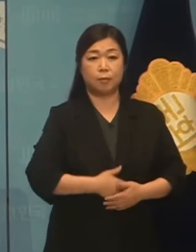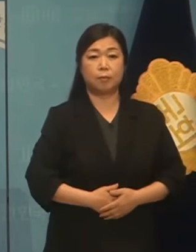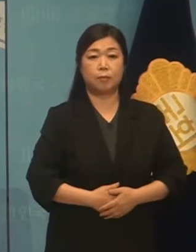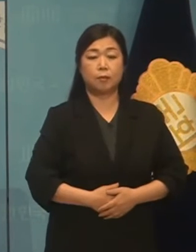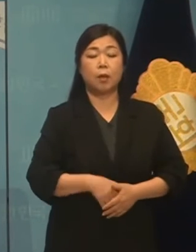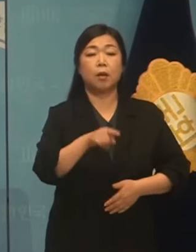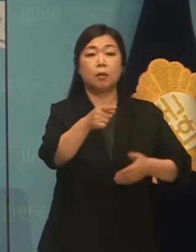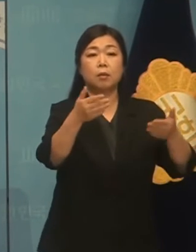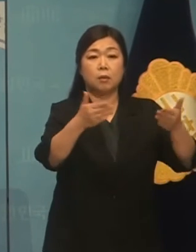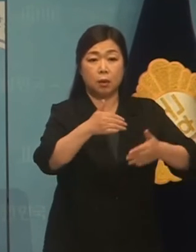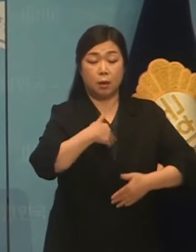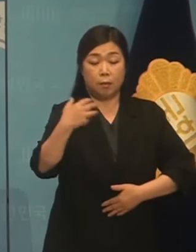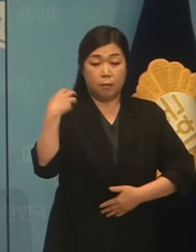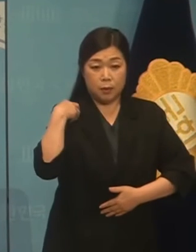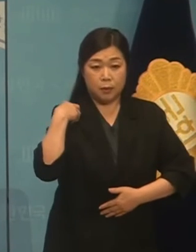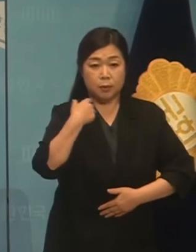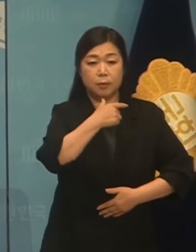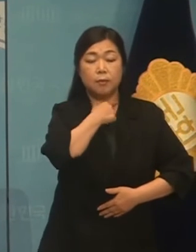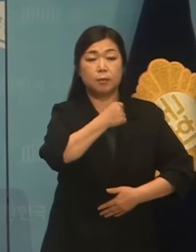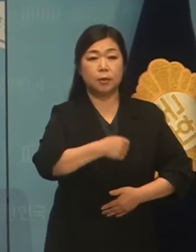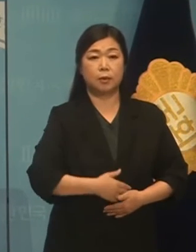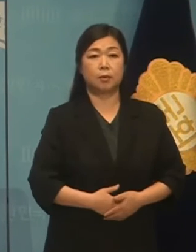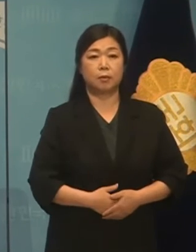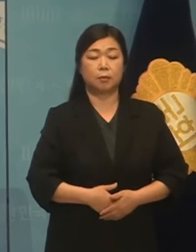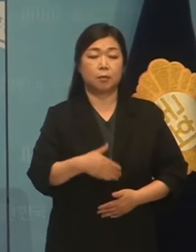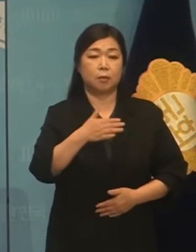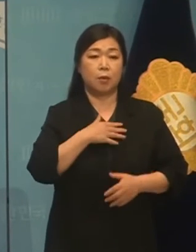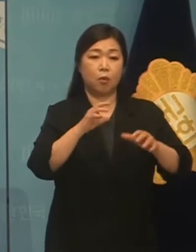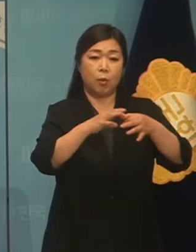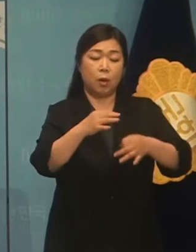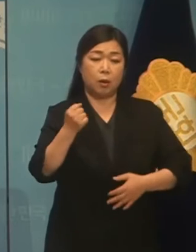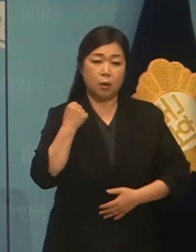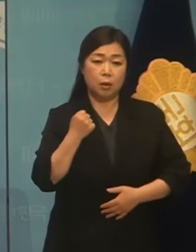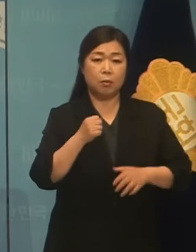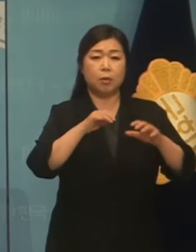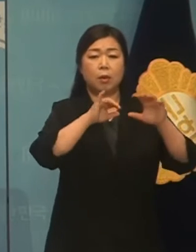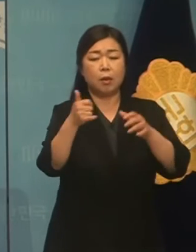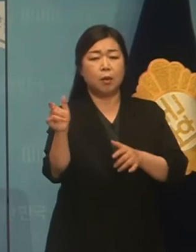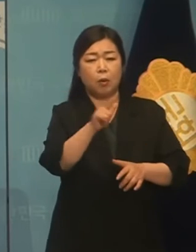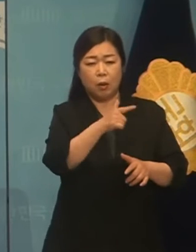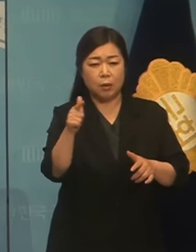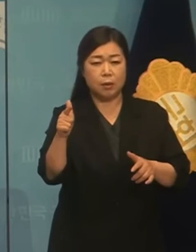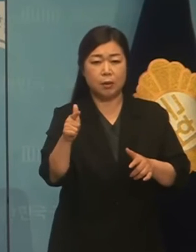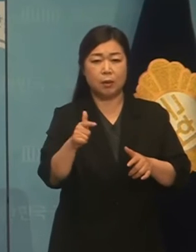이 일을 제가 맡고자 합니다. 저는 국민의힘을 세상의 온갖